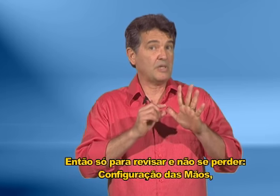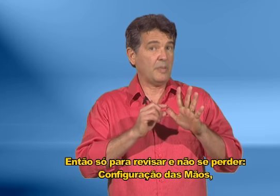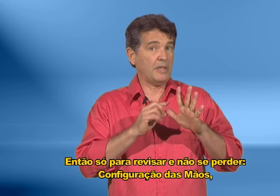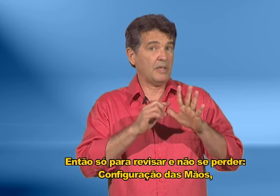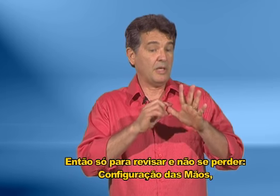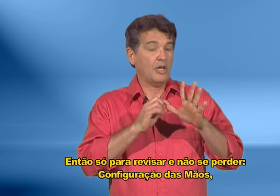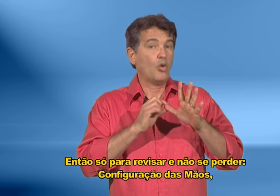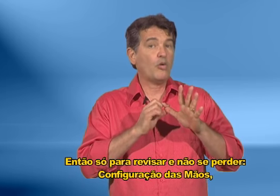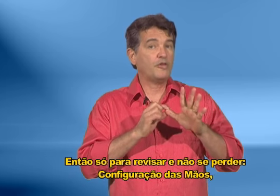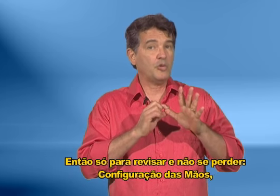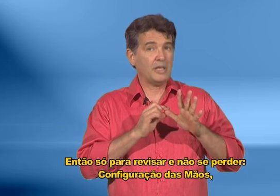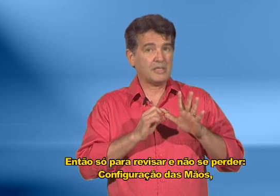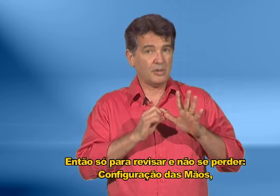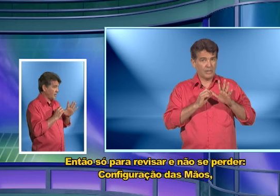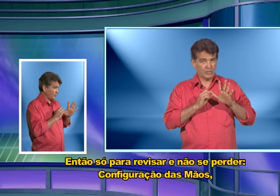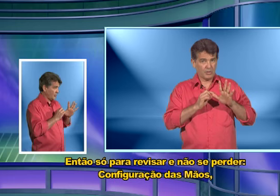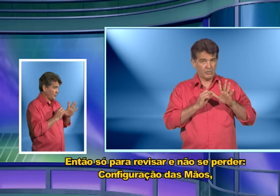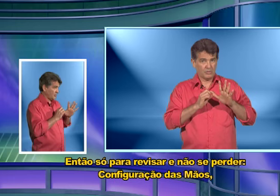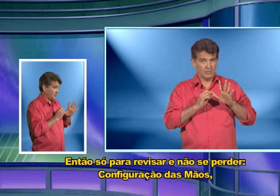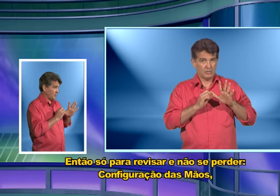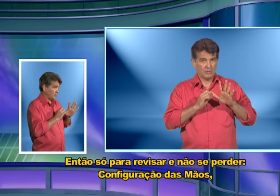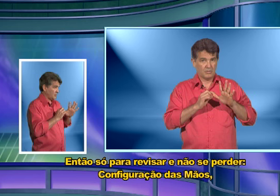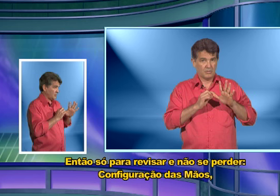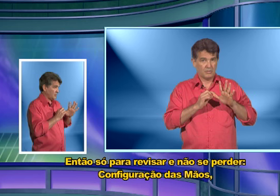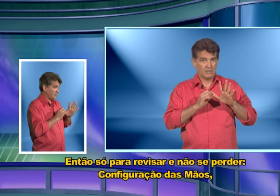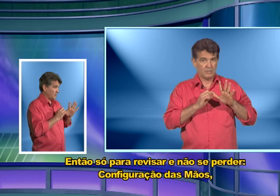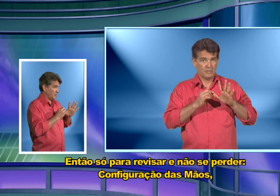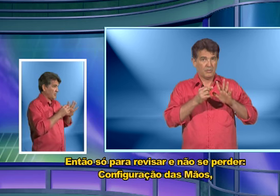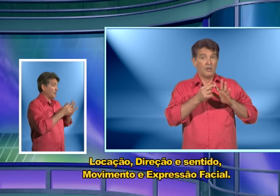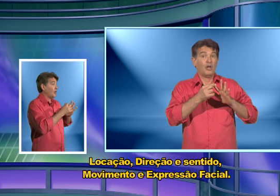revisar e não se perder, configuração das mãos,